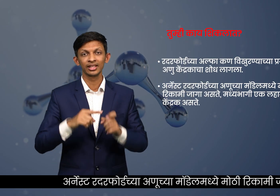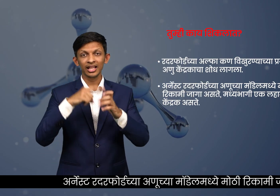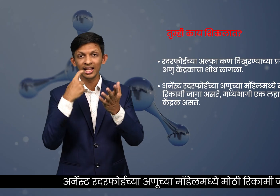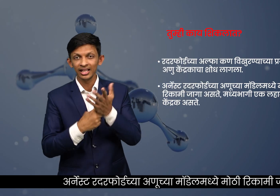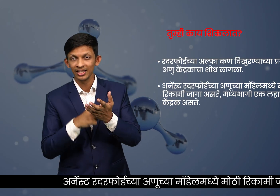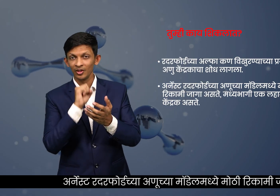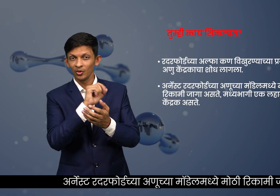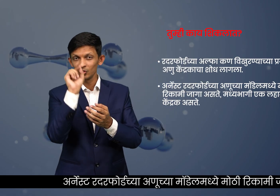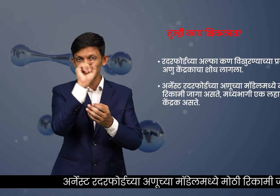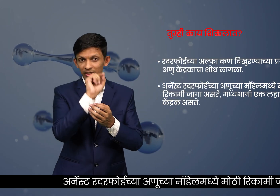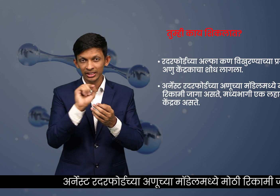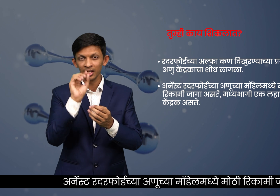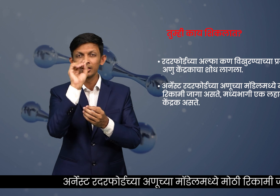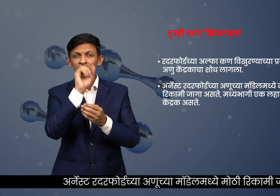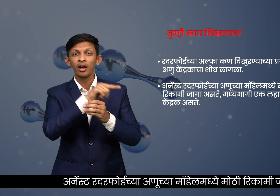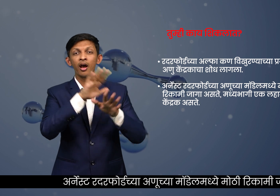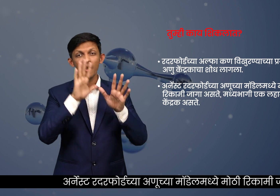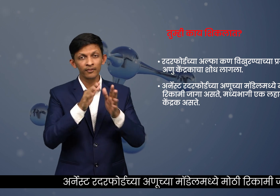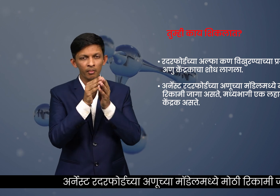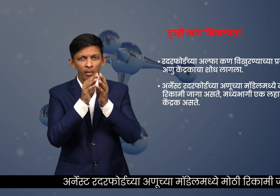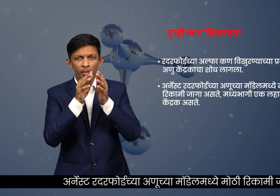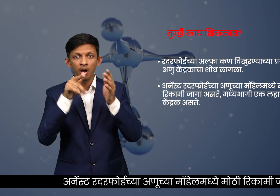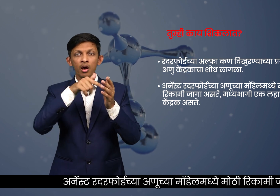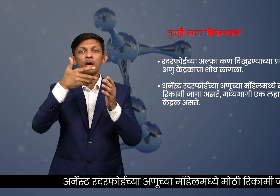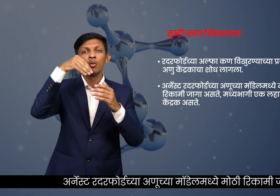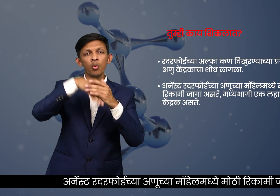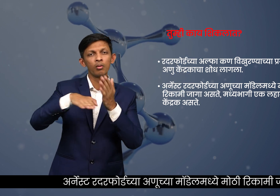ऑर्नेस्ट रदरफोर्डच्या अणूच्या मॉडेलमध्ये मोठी रिकामी जागा असते.